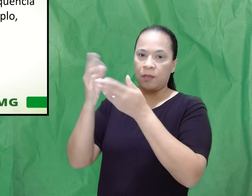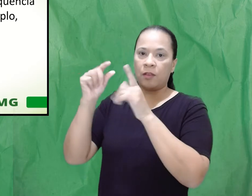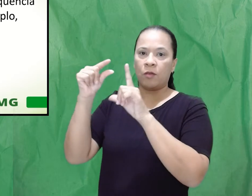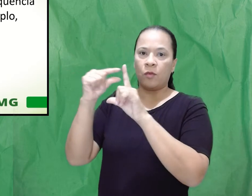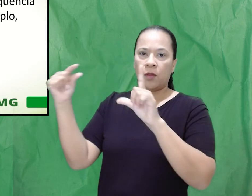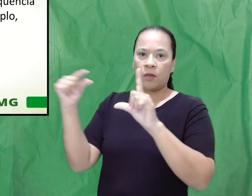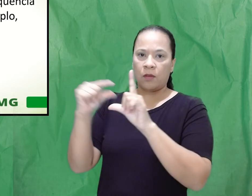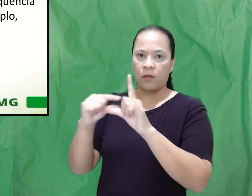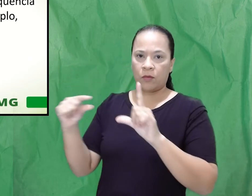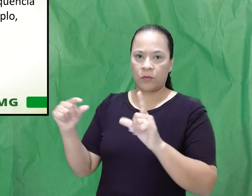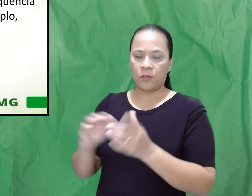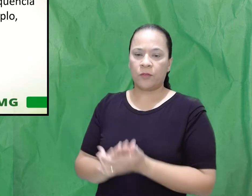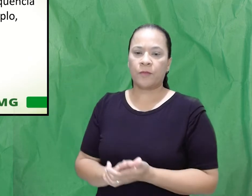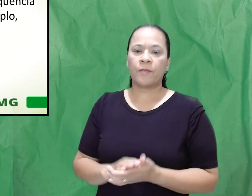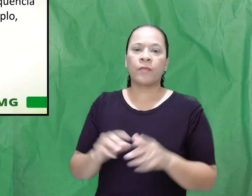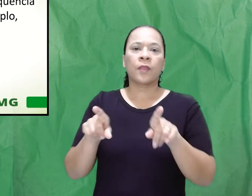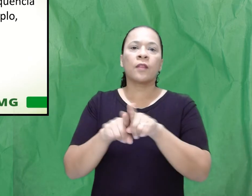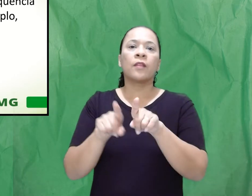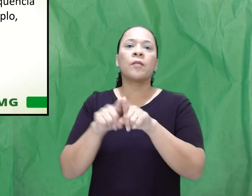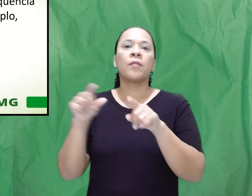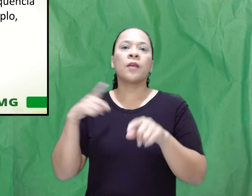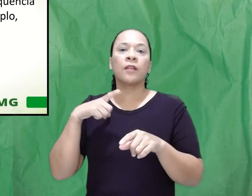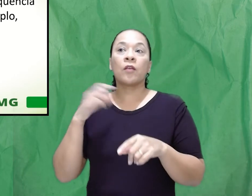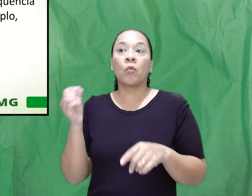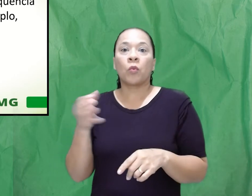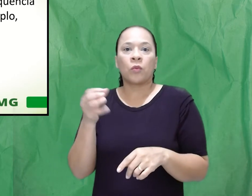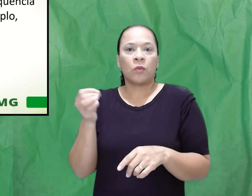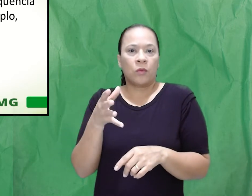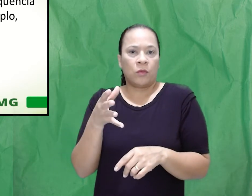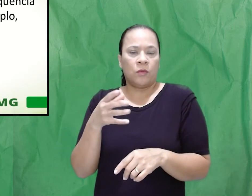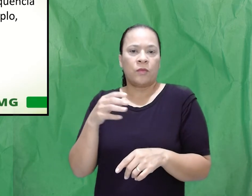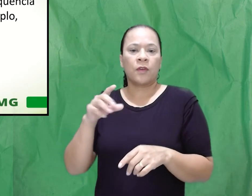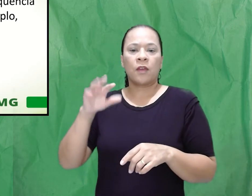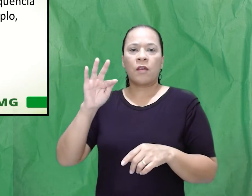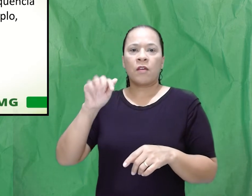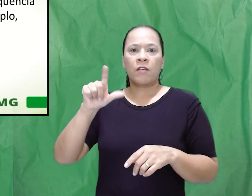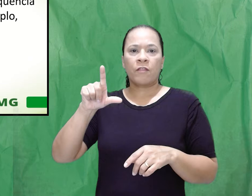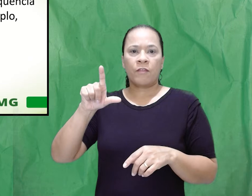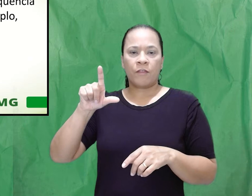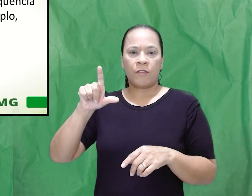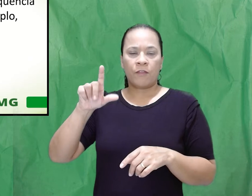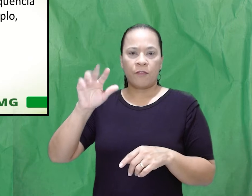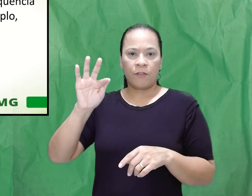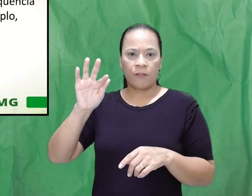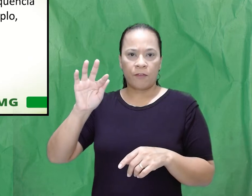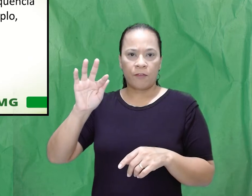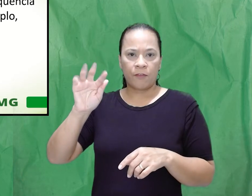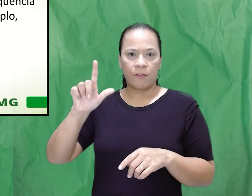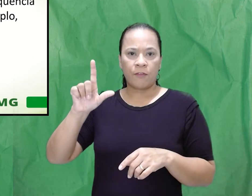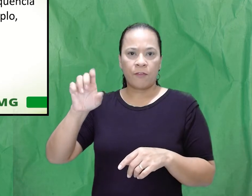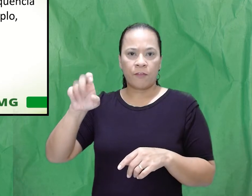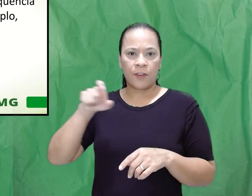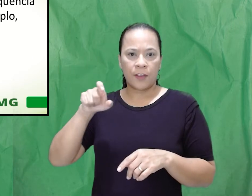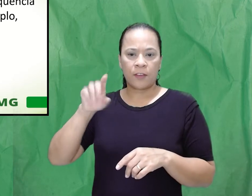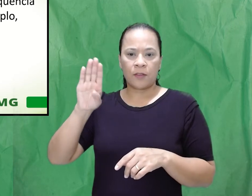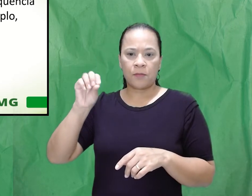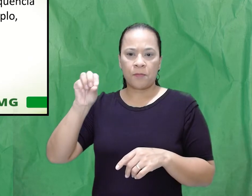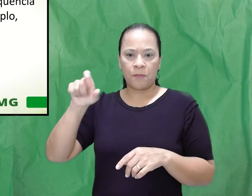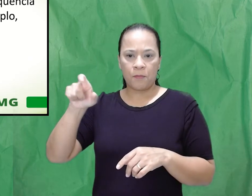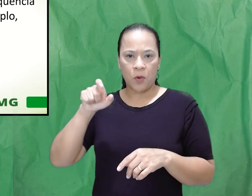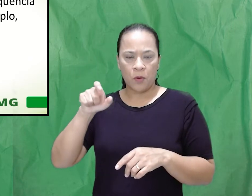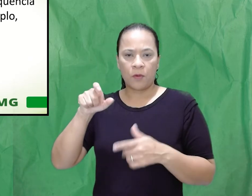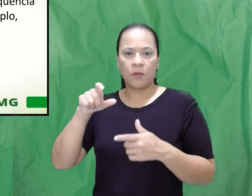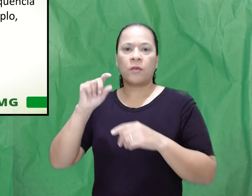Eu tenho outro layout mais recente, que são os layouts Flexbox. Então, o layout Flexbox ele é utilizado normalmente